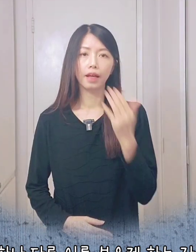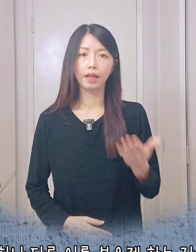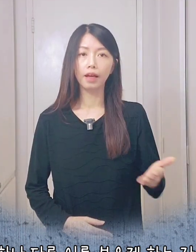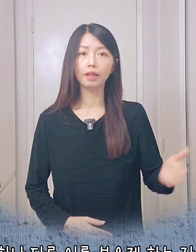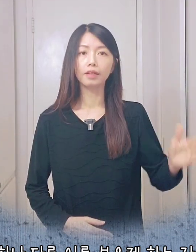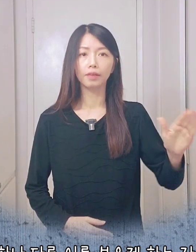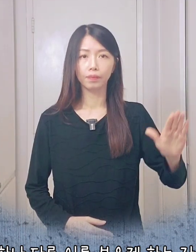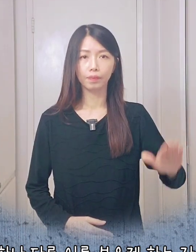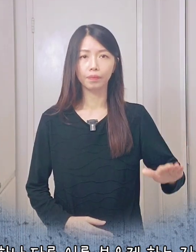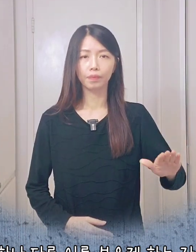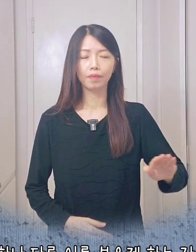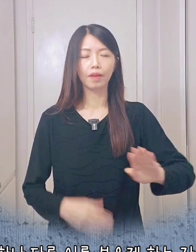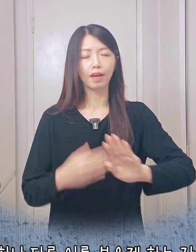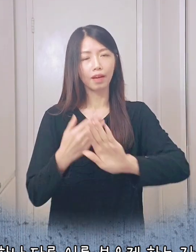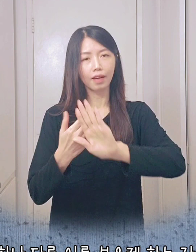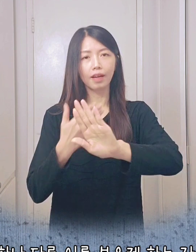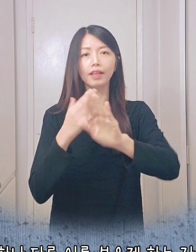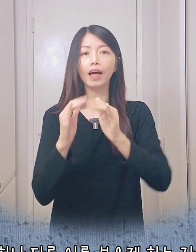가난하나